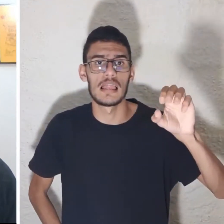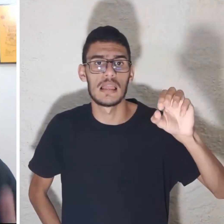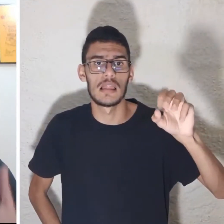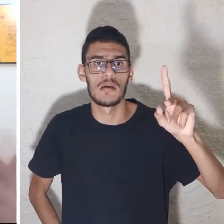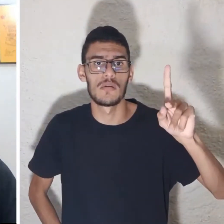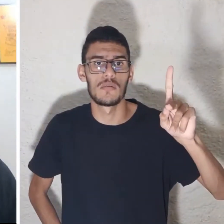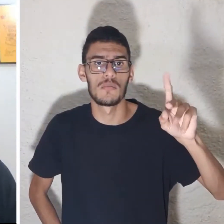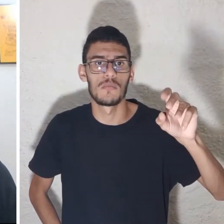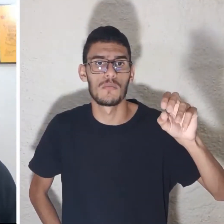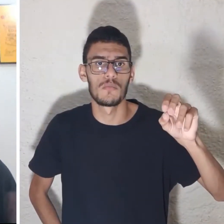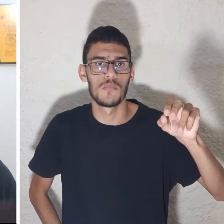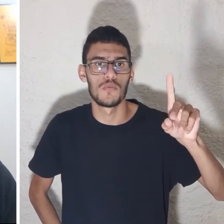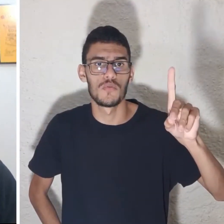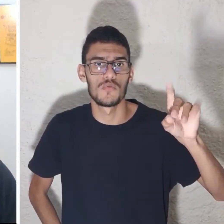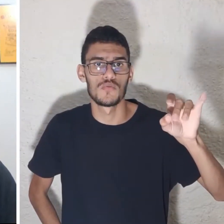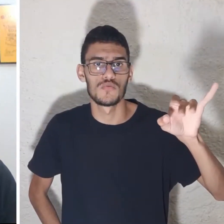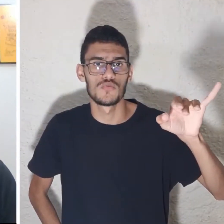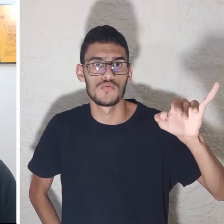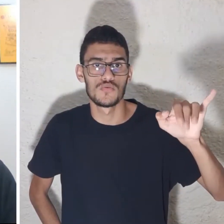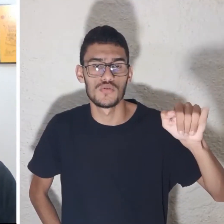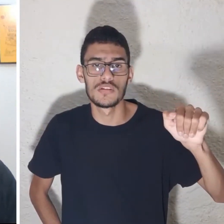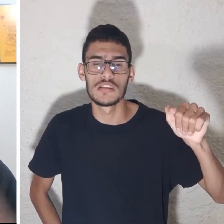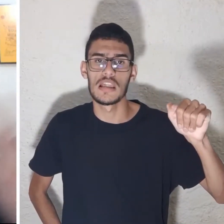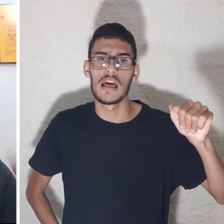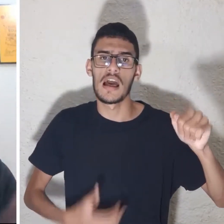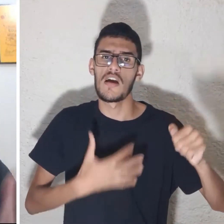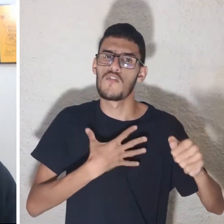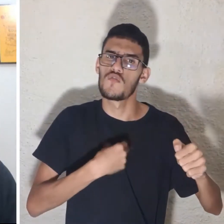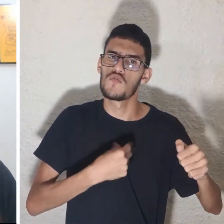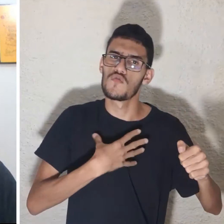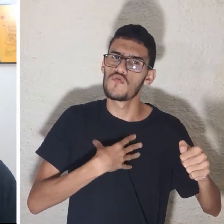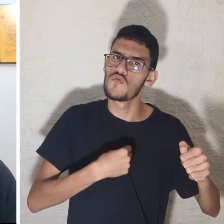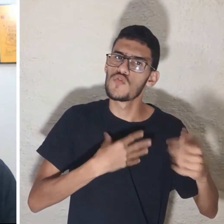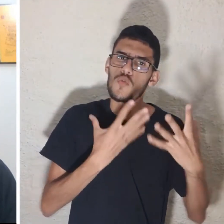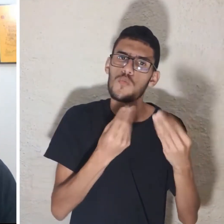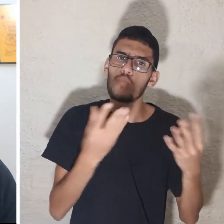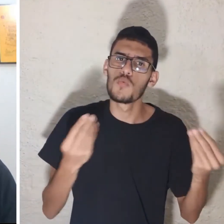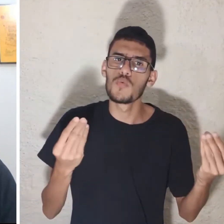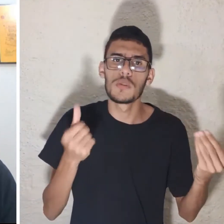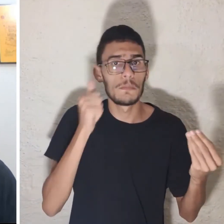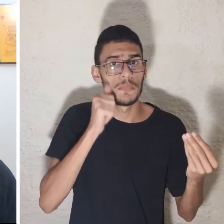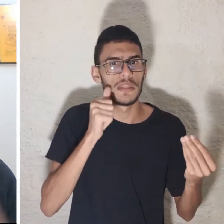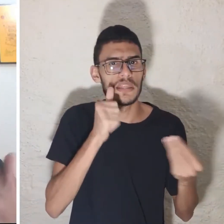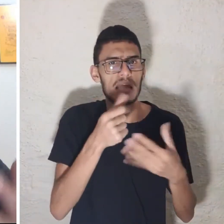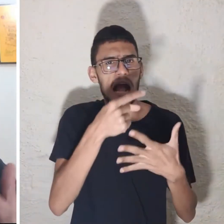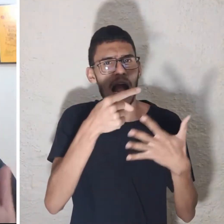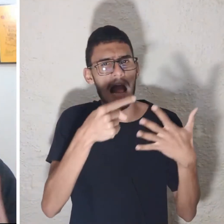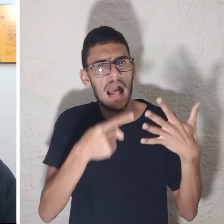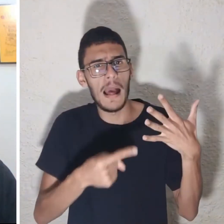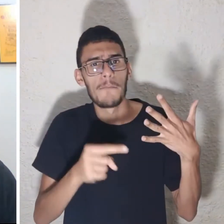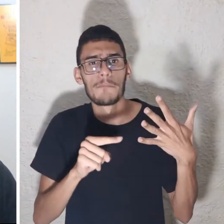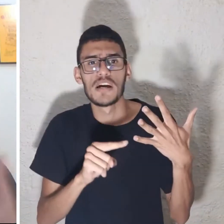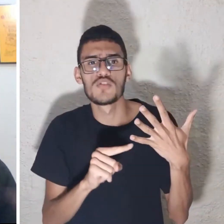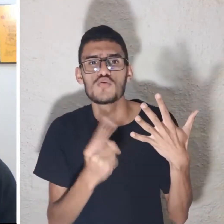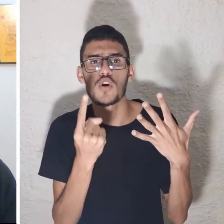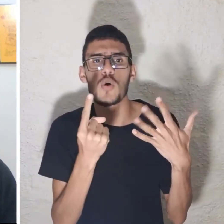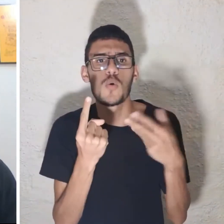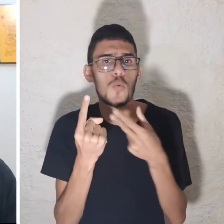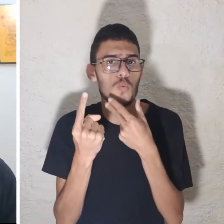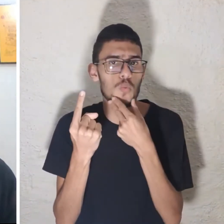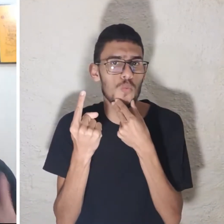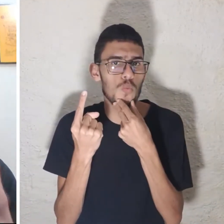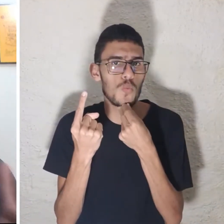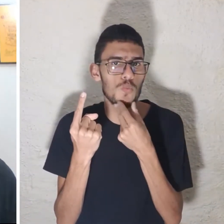com quem ele teve diversos, né, filhos, muito mais filhas até, né, do que filhos. O único filho dele, que teve, na verdade,